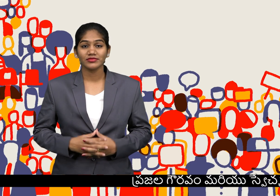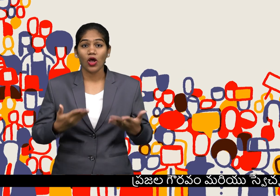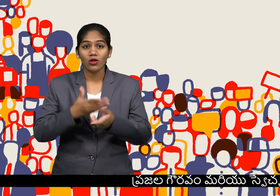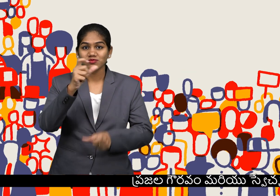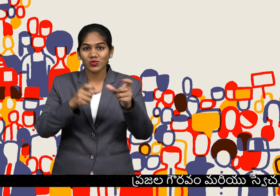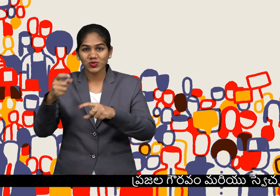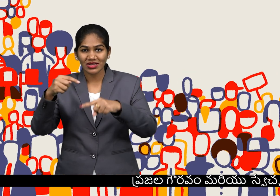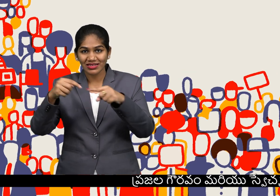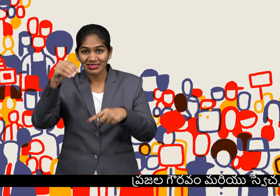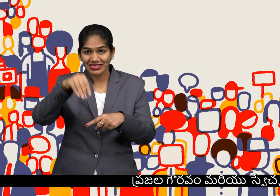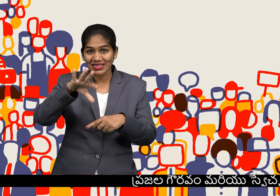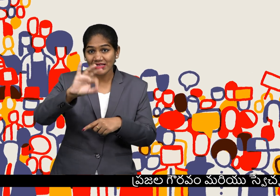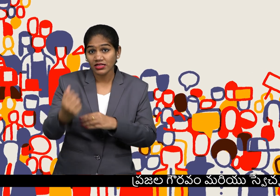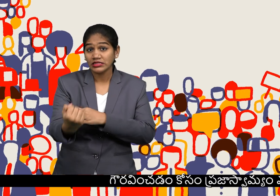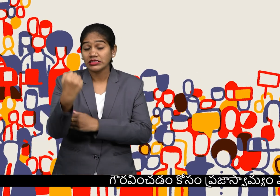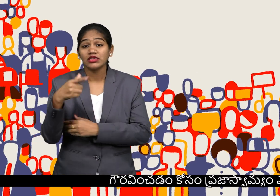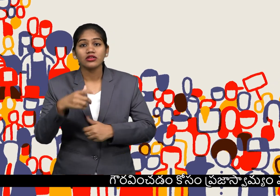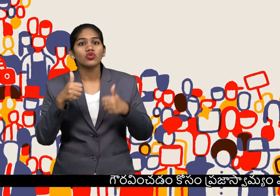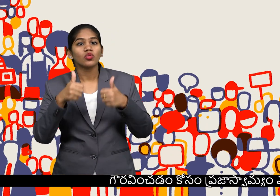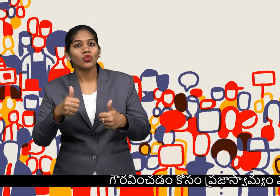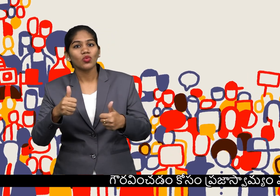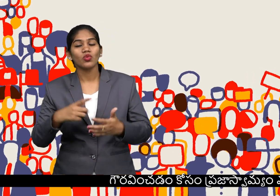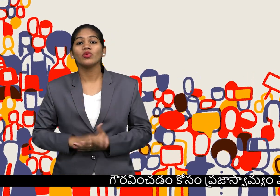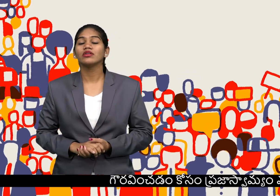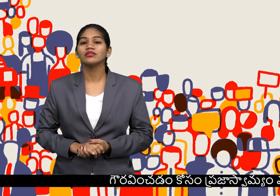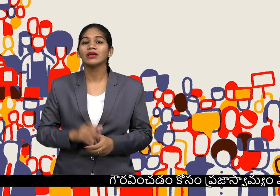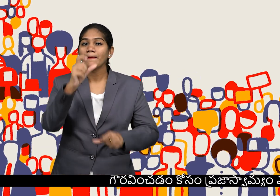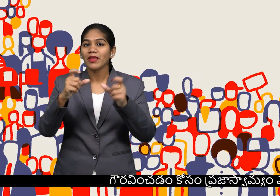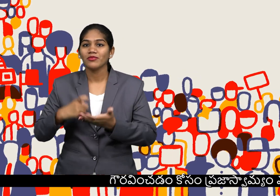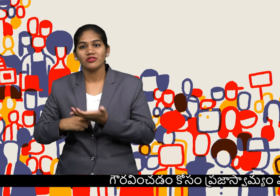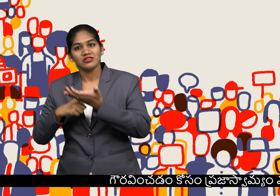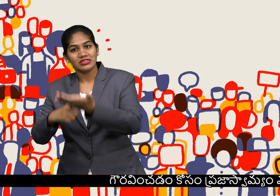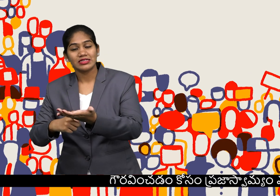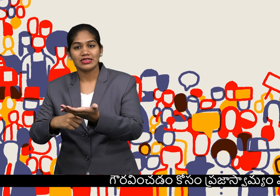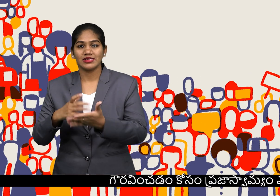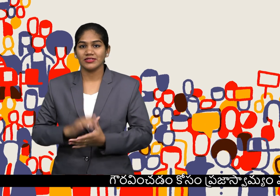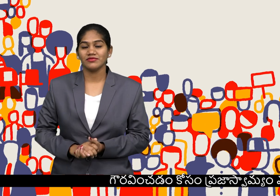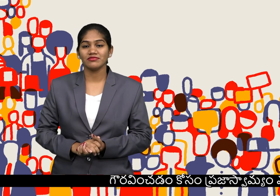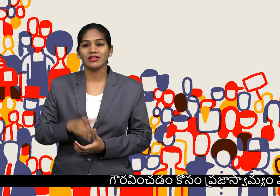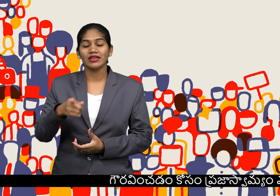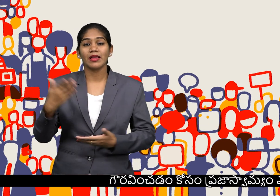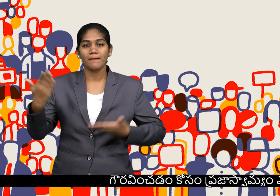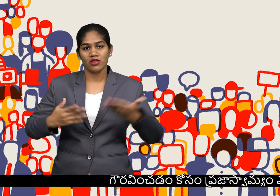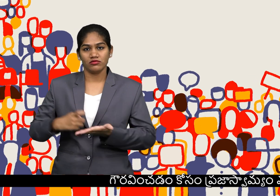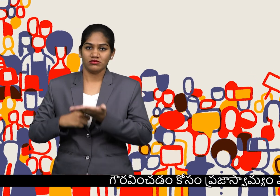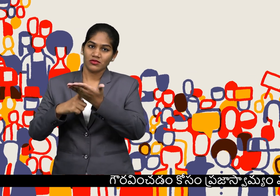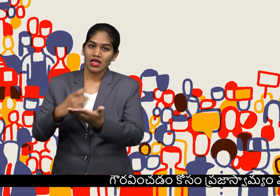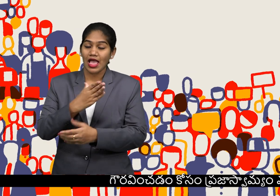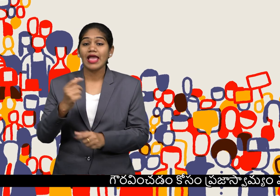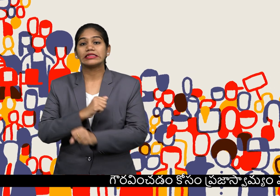పౌరుల గౌరవం మరియు స్వేచ్ఛను గౌరవించడం కోసం ప్రజాస్వామ్యం మంచిది.